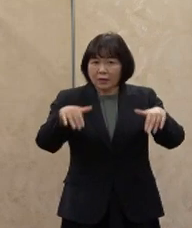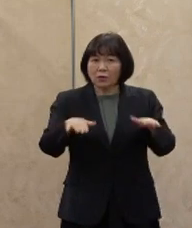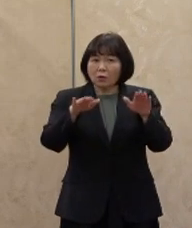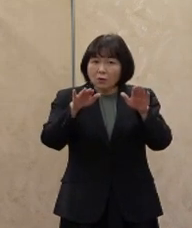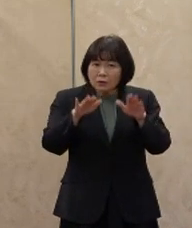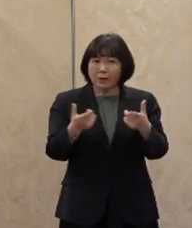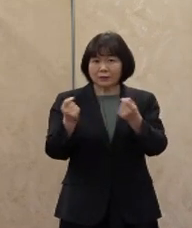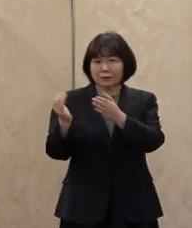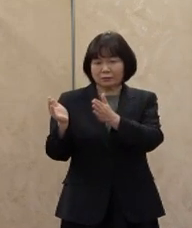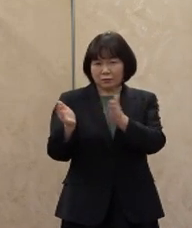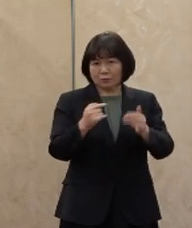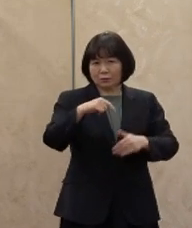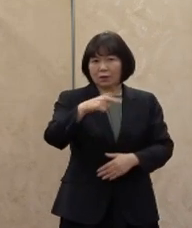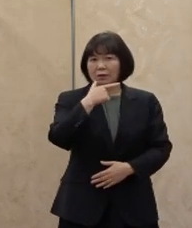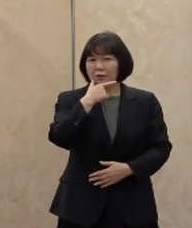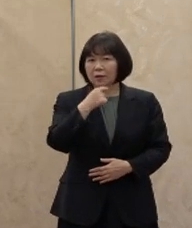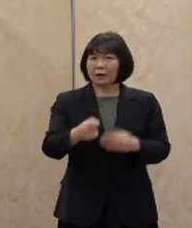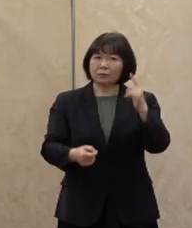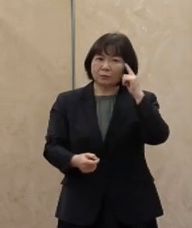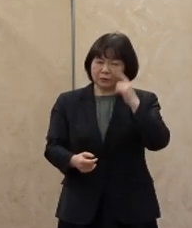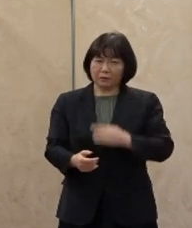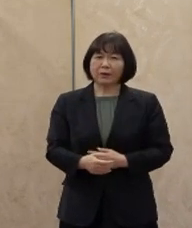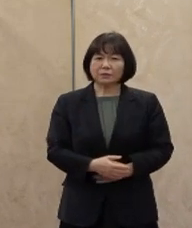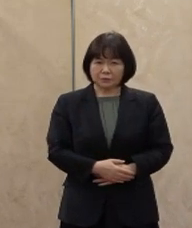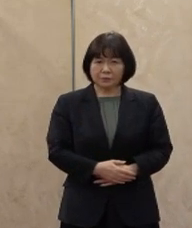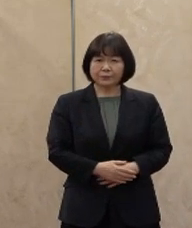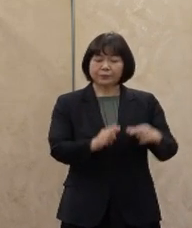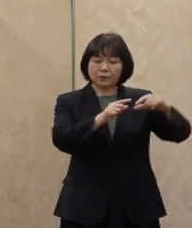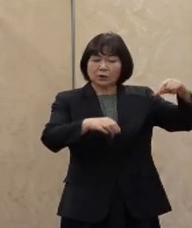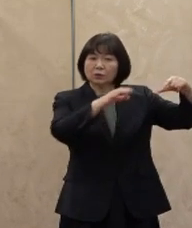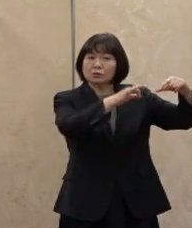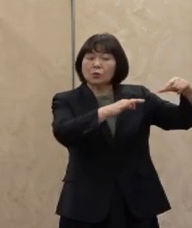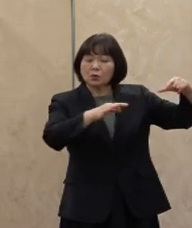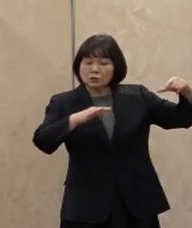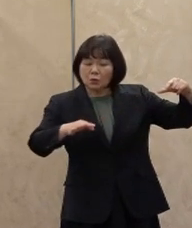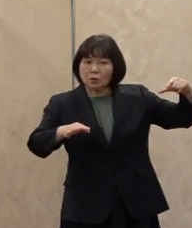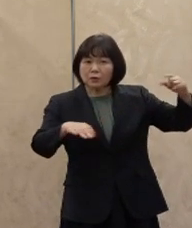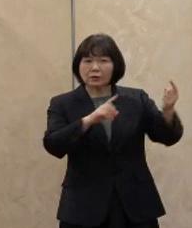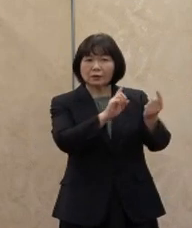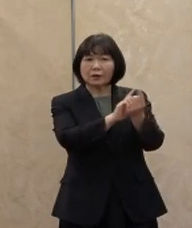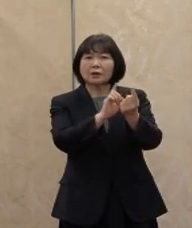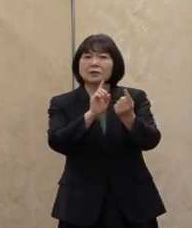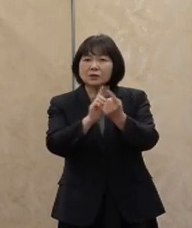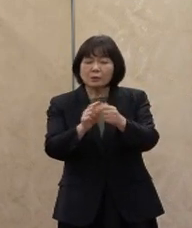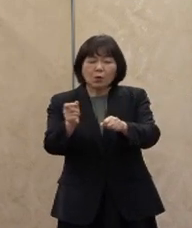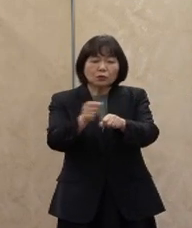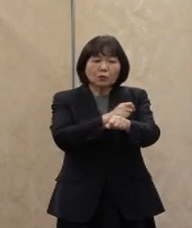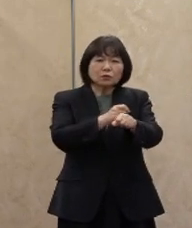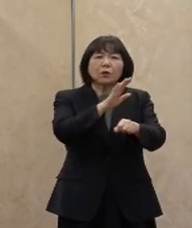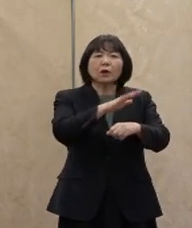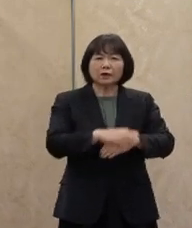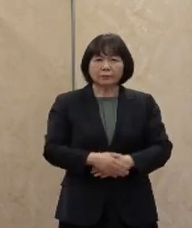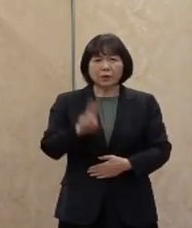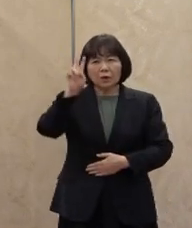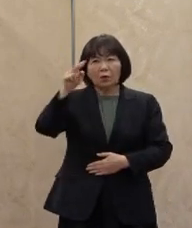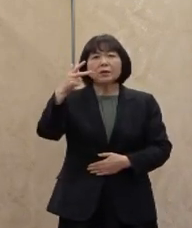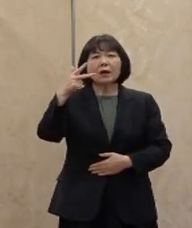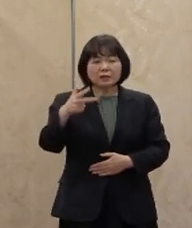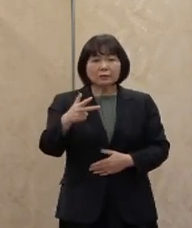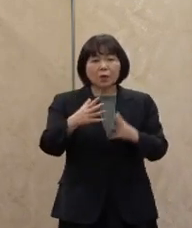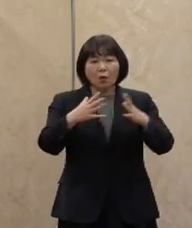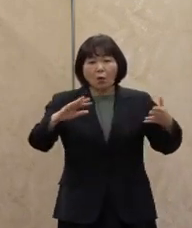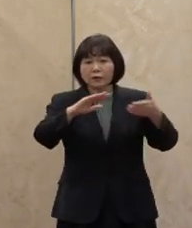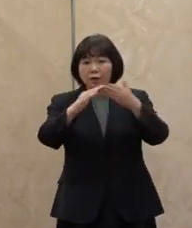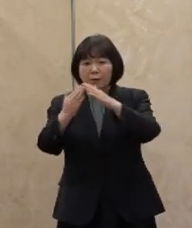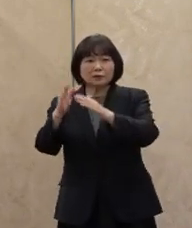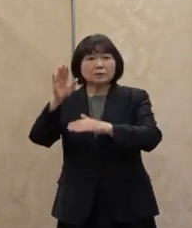のうちに整えておきたいというふうに思っています。で、市町村にもやっぱりそれぞれあの特徴があって、大阪市のような大都市のところ